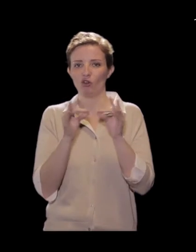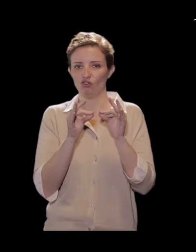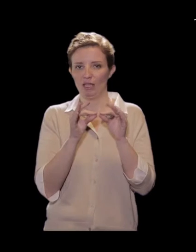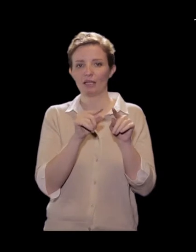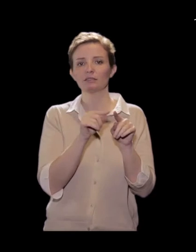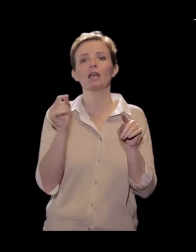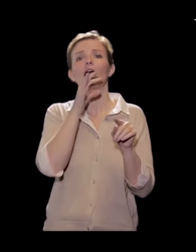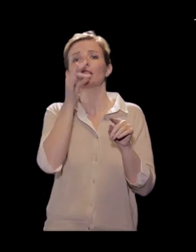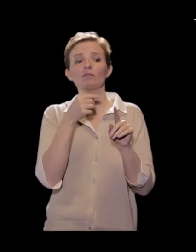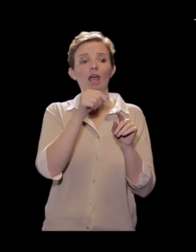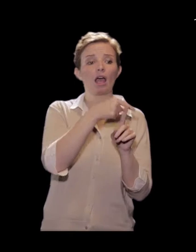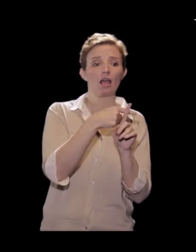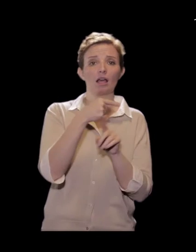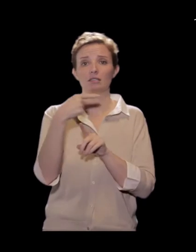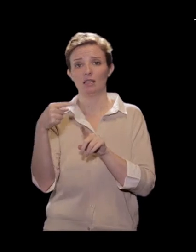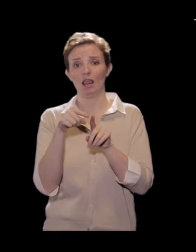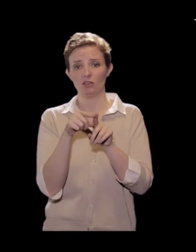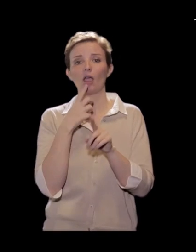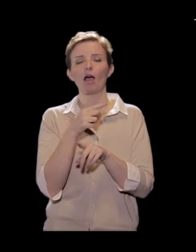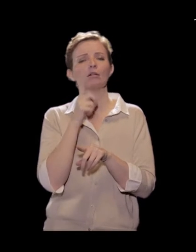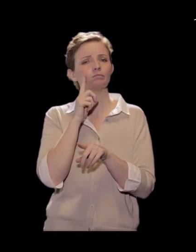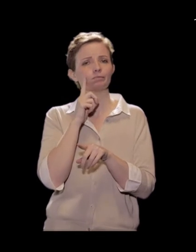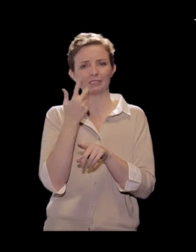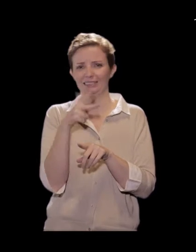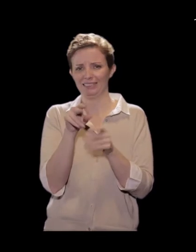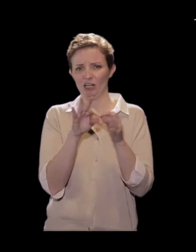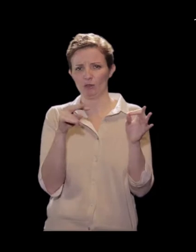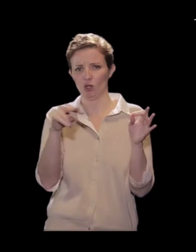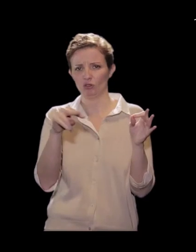grado sarà sempre